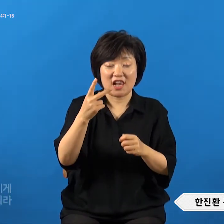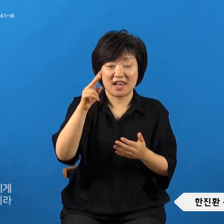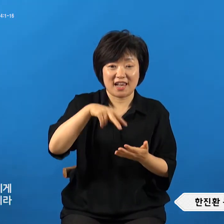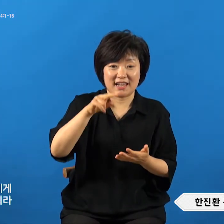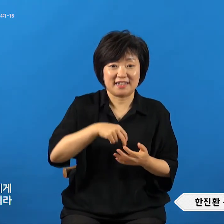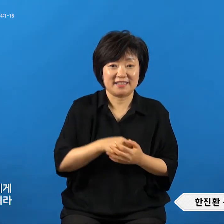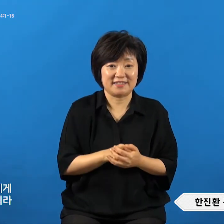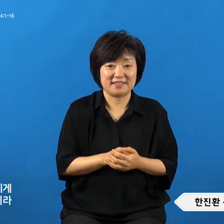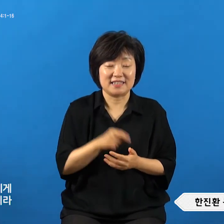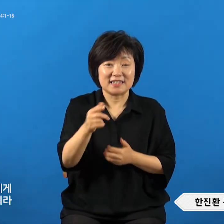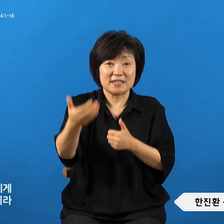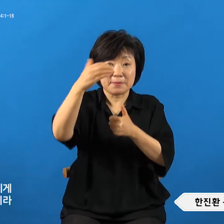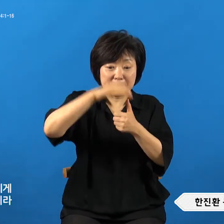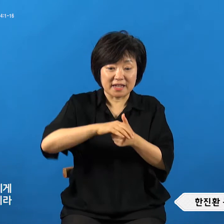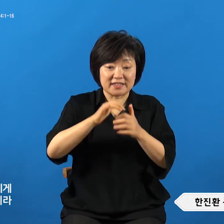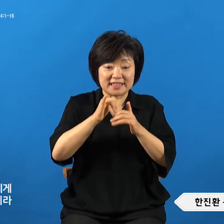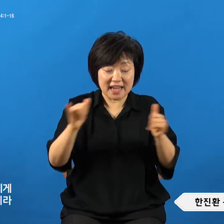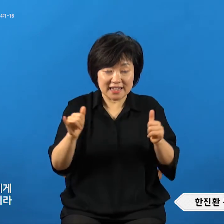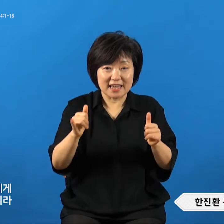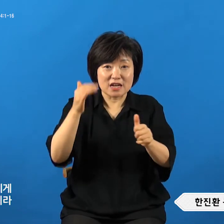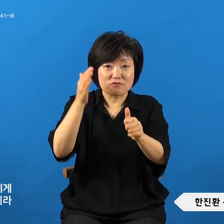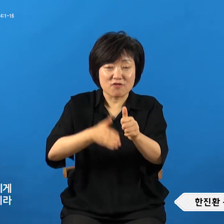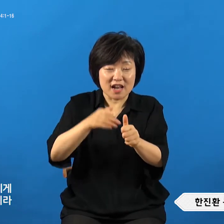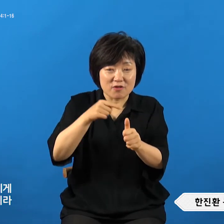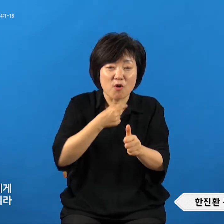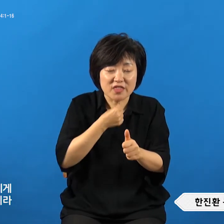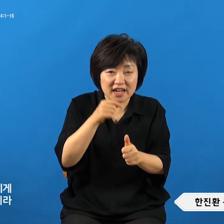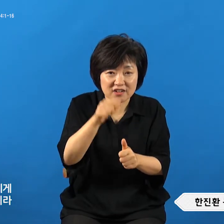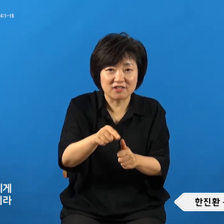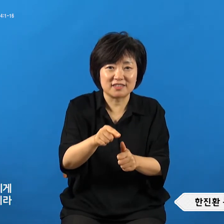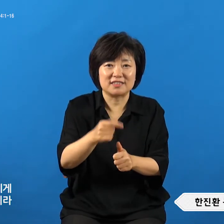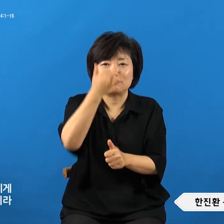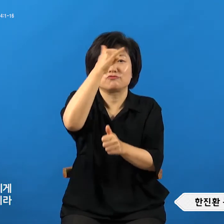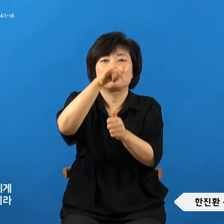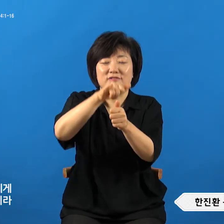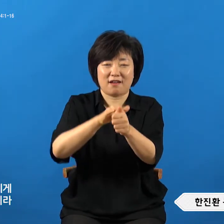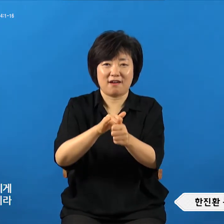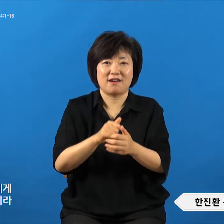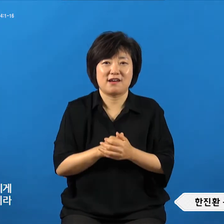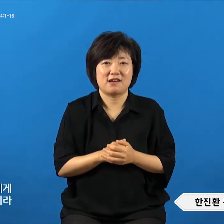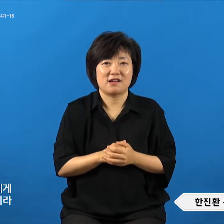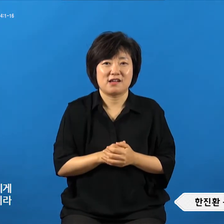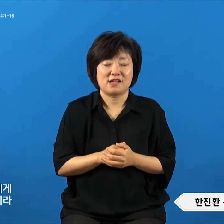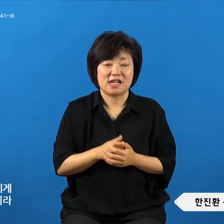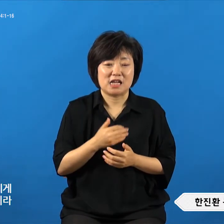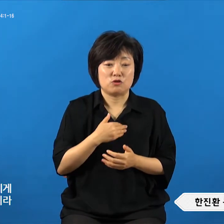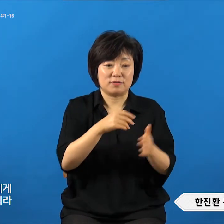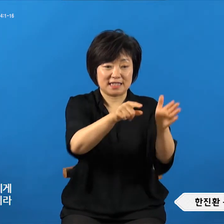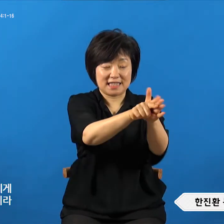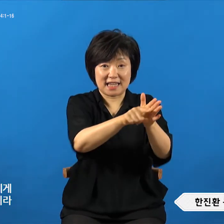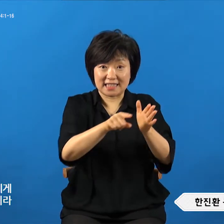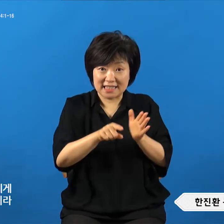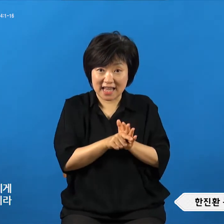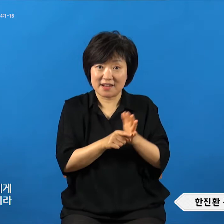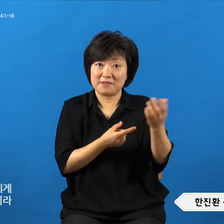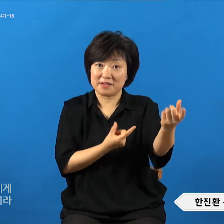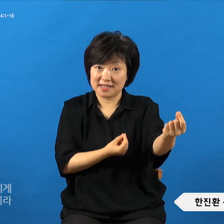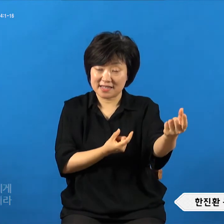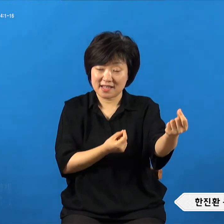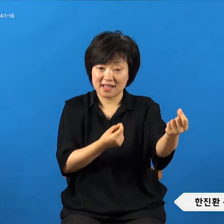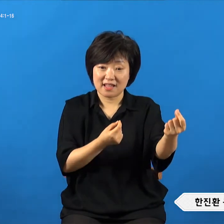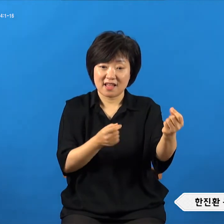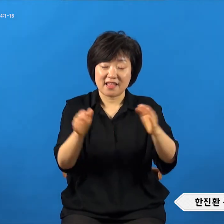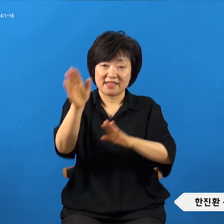있죠. 그리고 맡은 자들에게 구할 것은 충성이니라. 우리와 신학 노선이 같은